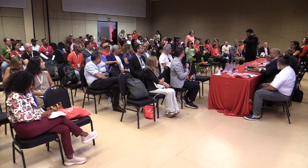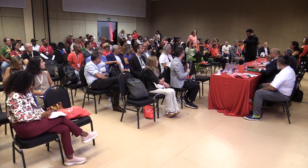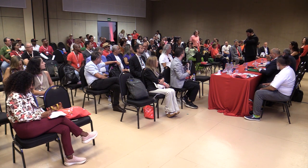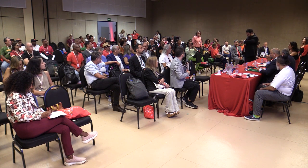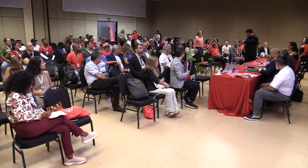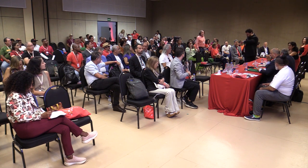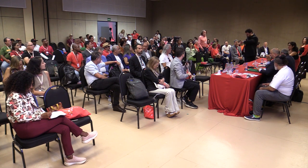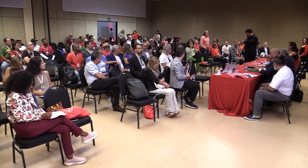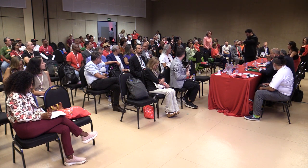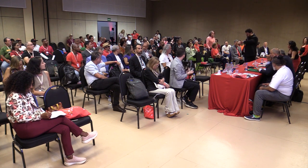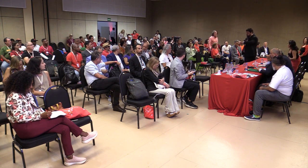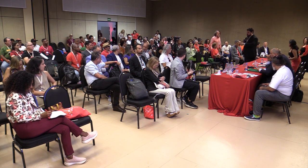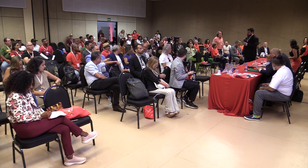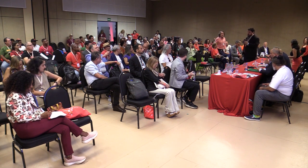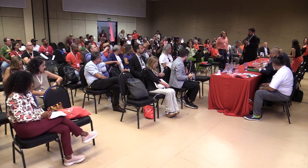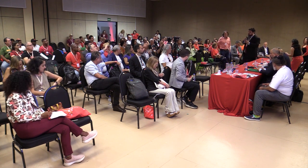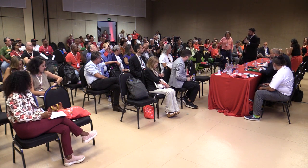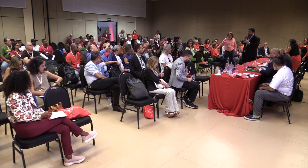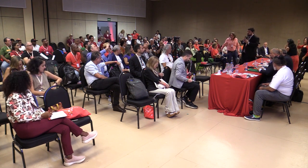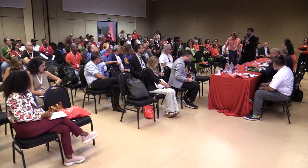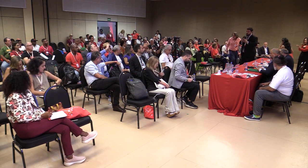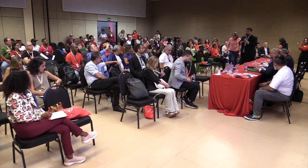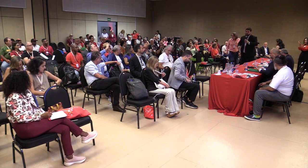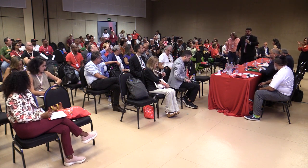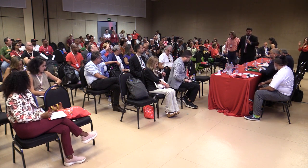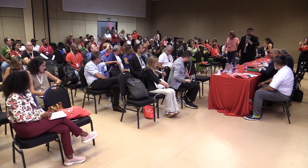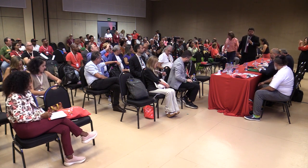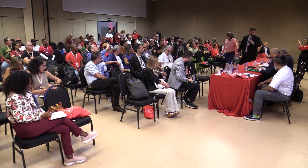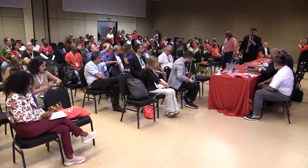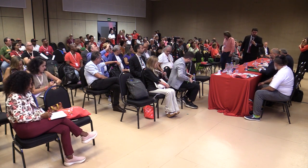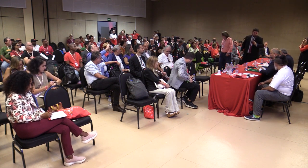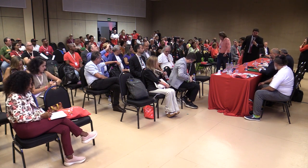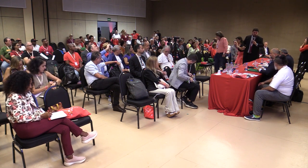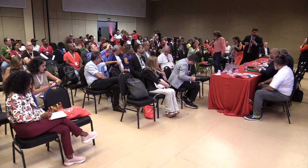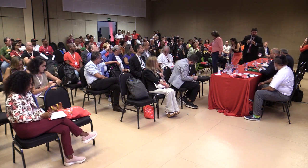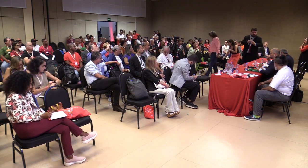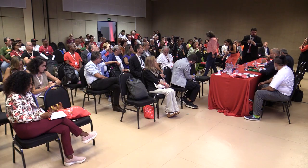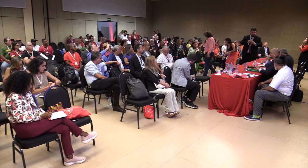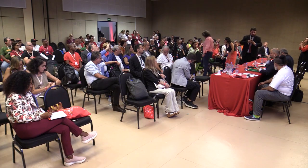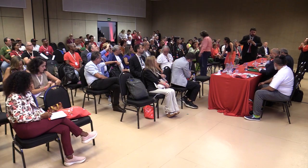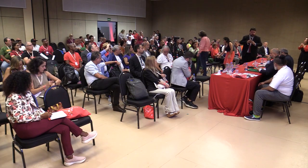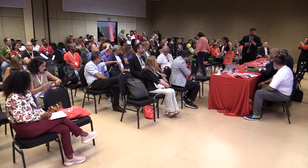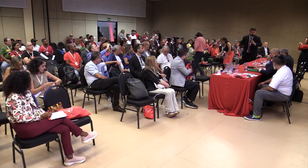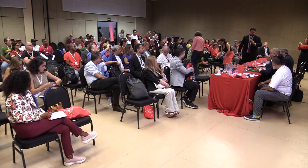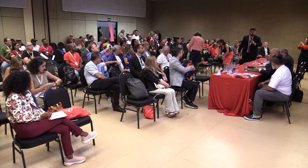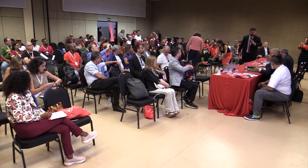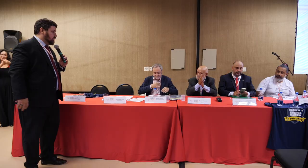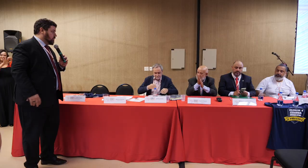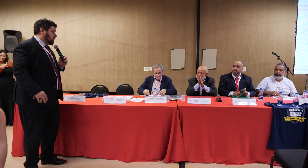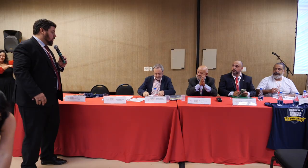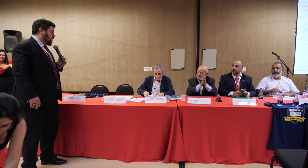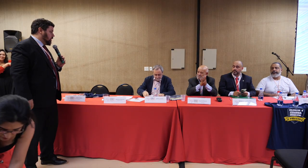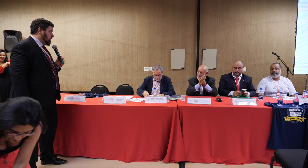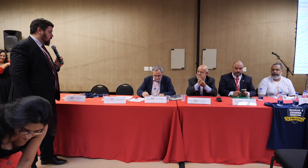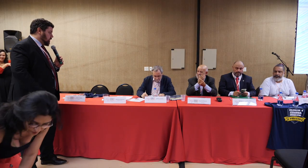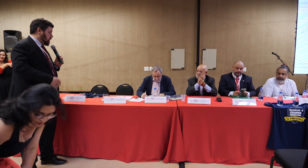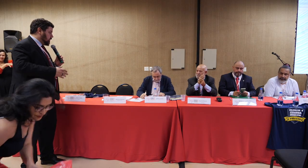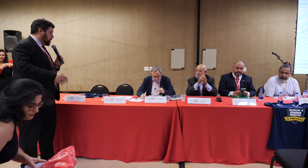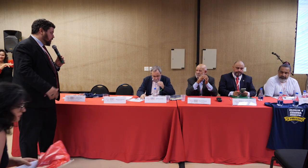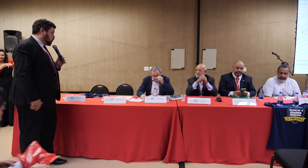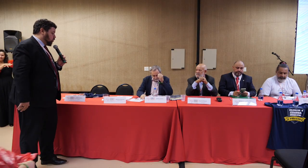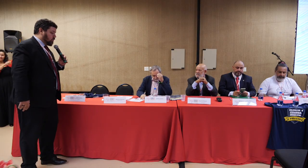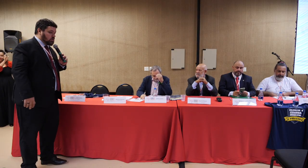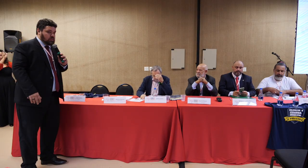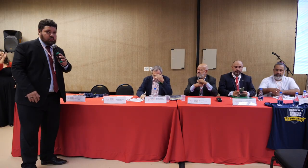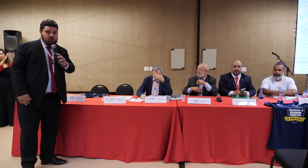Boa tarde para todo mundo. Eu queria saudar a mesa, né,